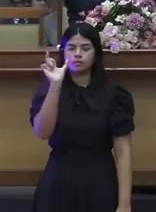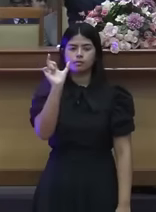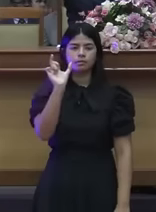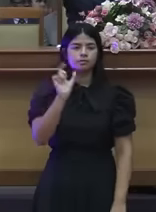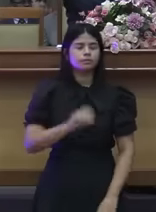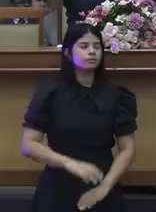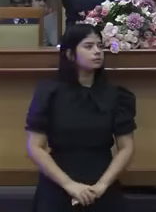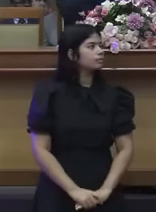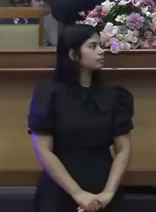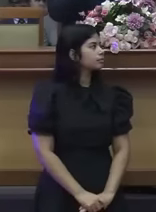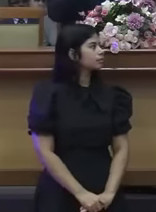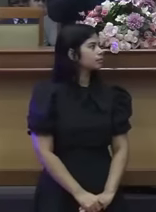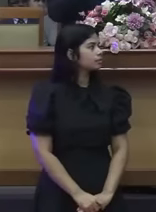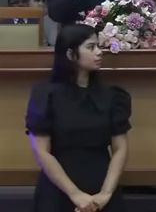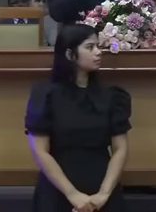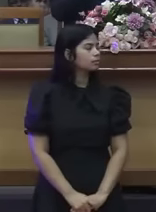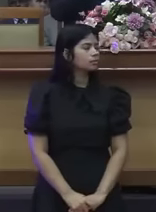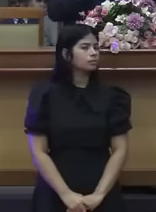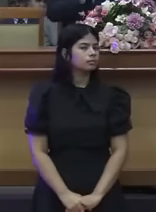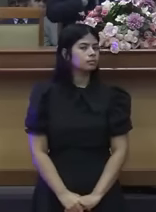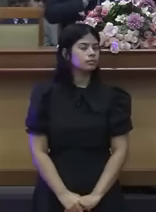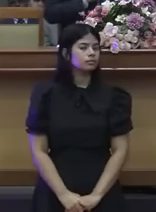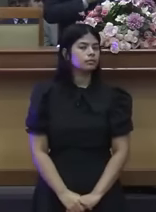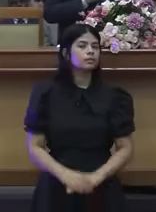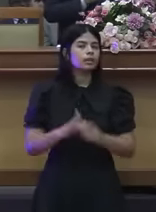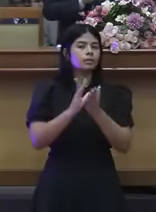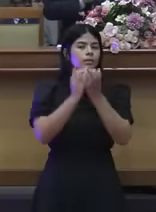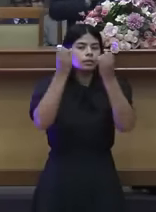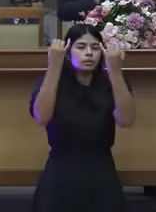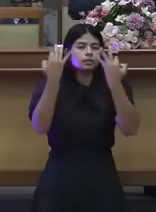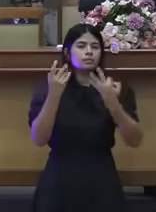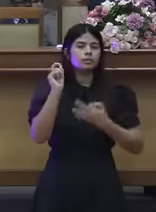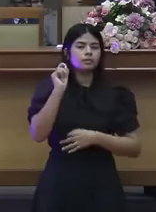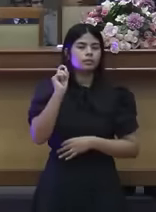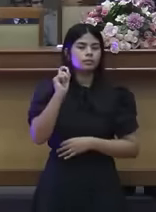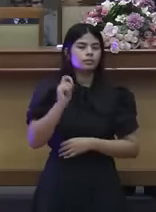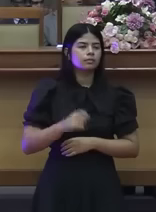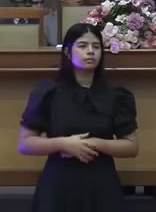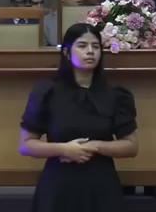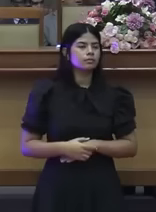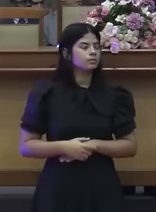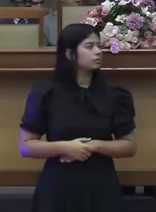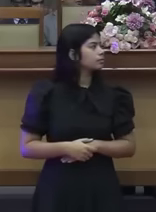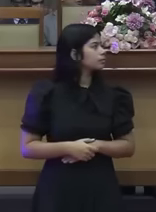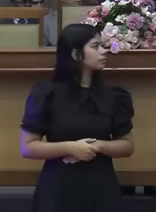só para os irmãos terem uma ideia. Olha o que a Bíblia diz. Leiam vocês aí, bem forte, vamos lá. Como é que a Bíblia diz? Vai lá.